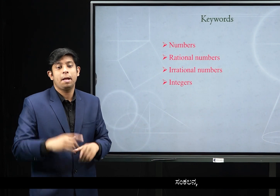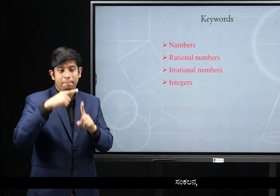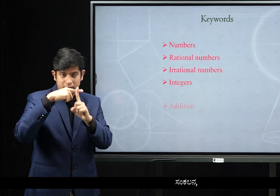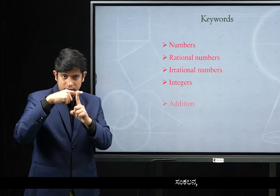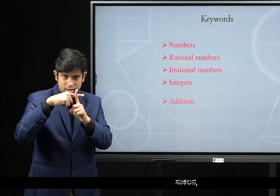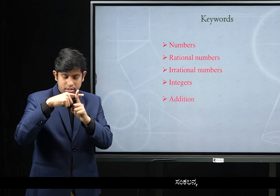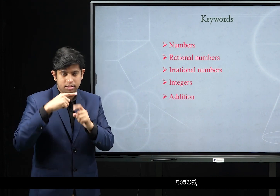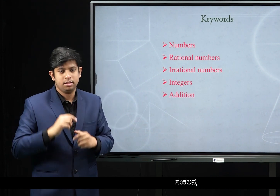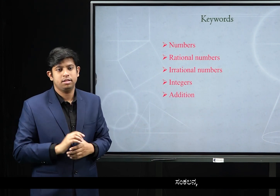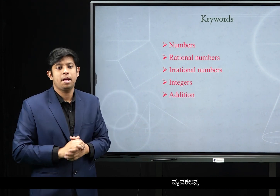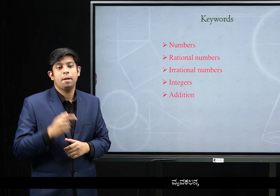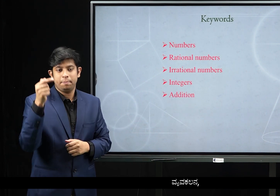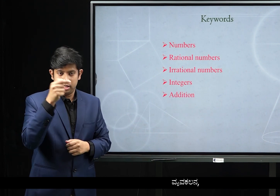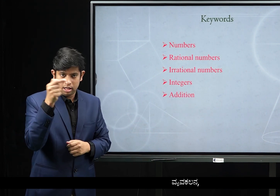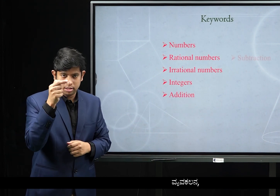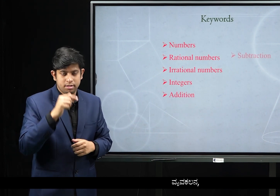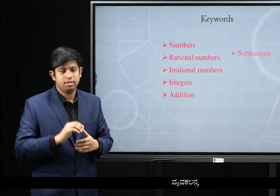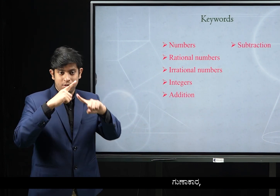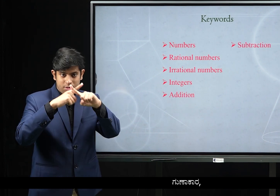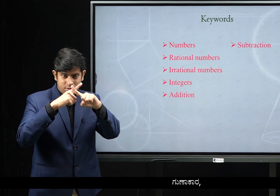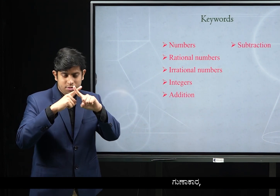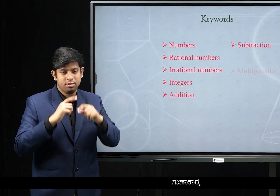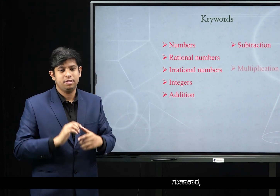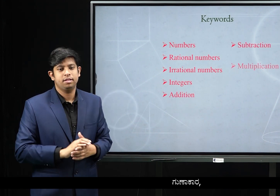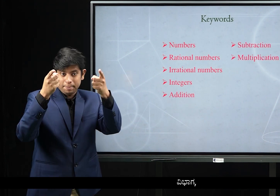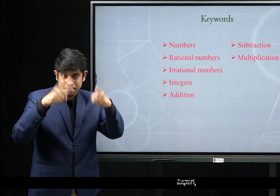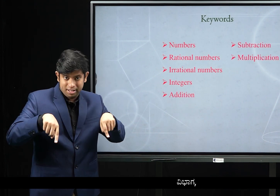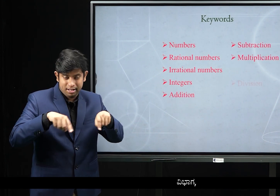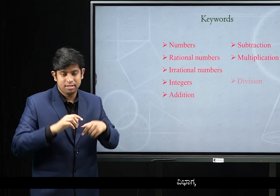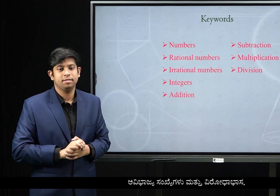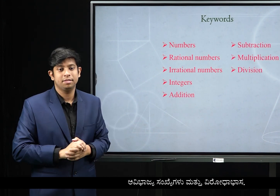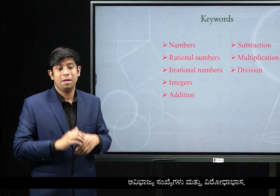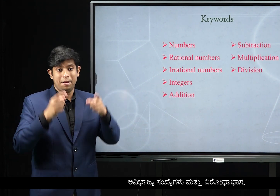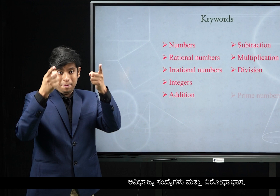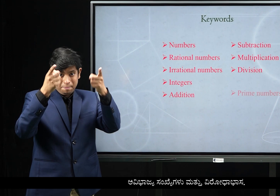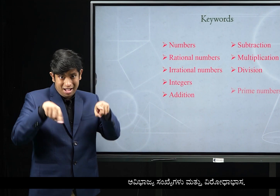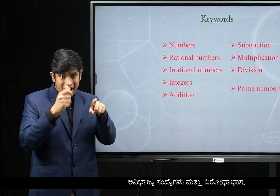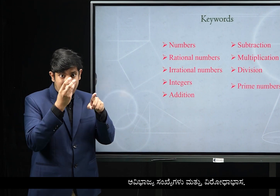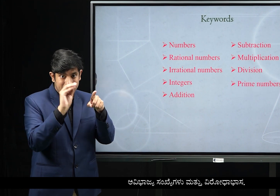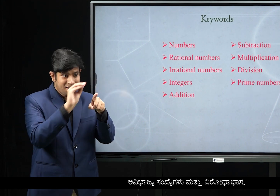ಸಂಕಲನ, ವ್ಯವಕಲನ, ಗುಣಾಕಾರ, ವಿಭಾಗ, ಅವಿಭಾಜ್ಯ ಸಂಖ್ಯೆಗಳು ಮತ್ತು